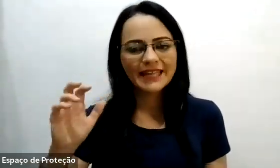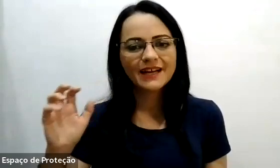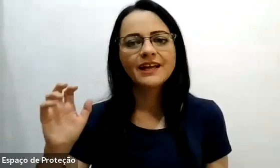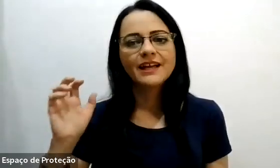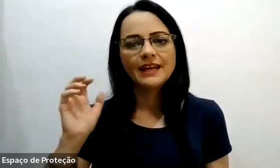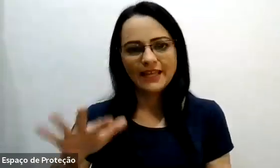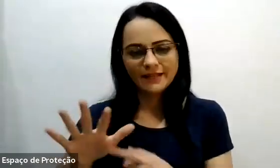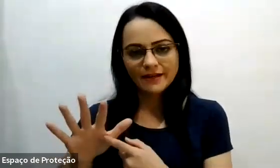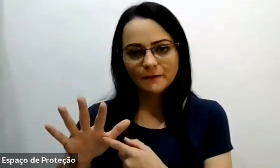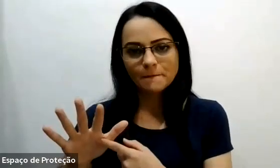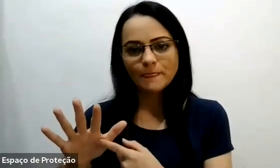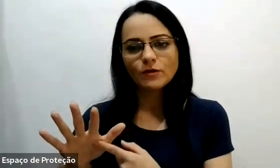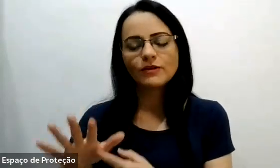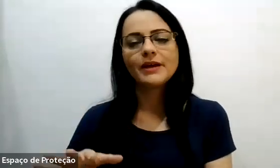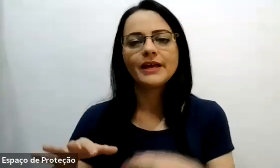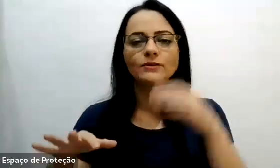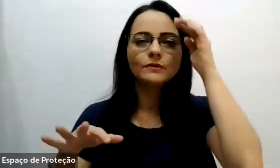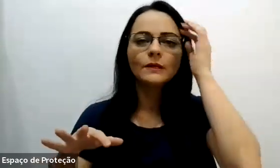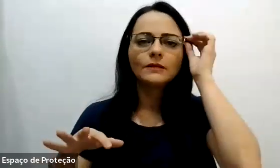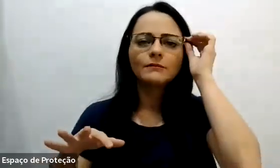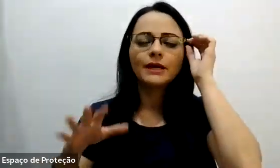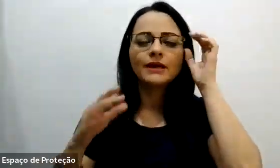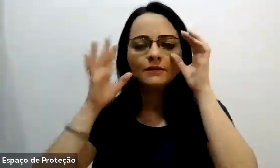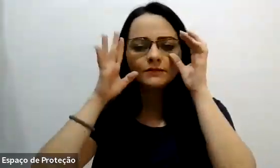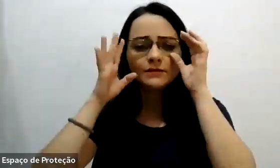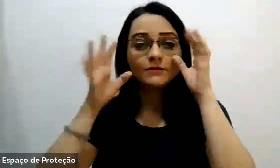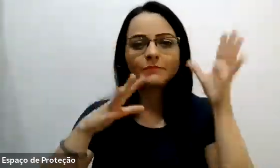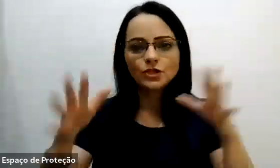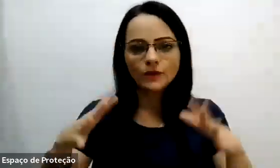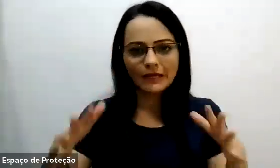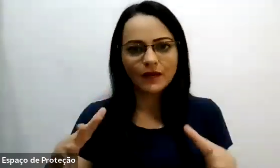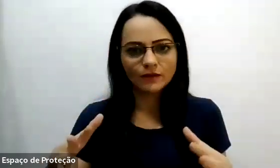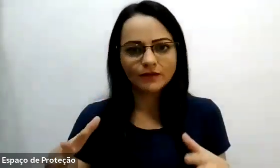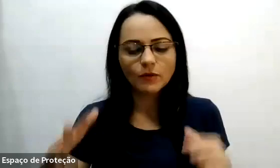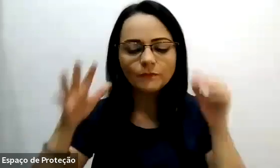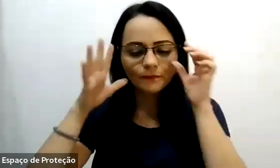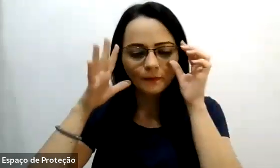cada letra do alfabeto, para você não ficar perdido aqui na aula, tá bom?